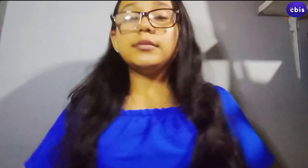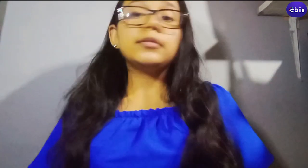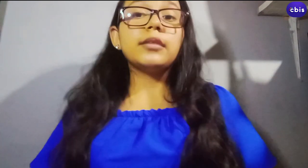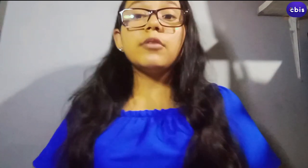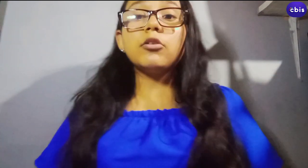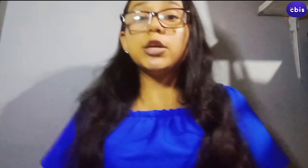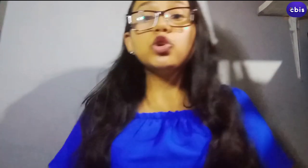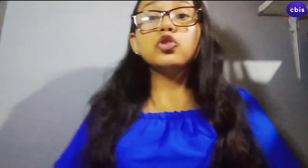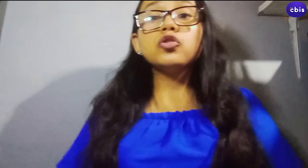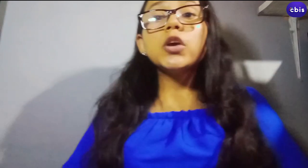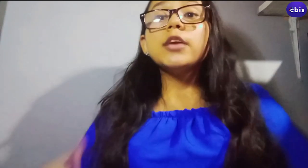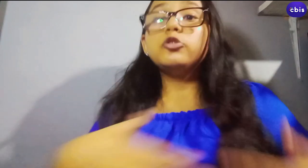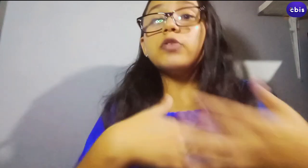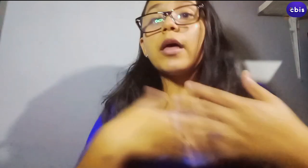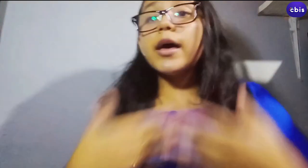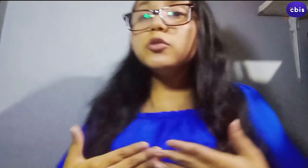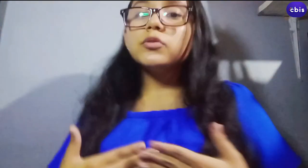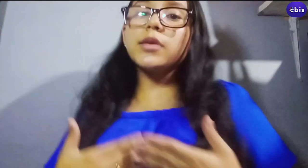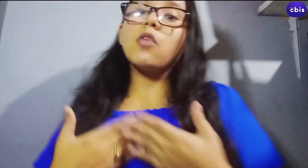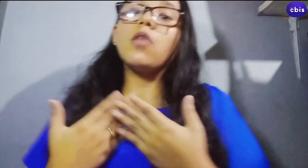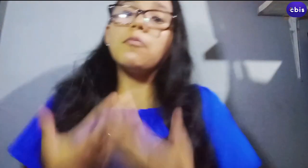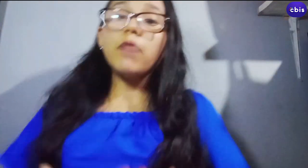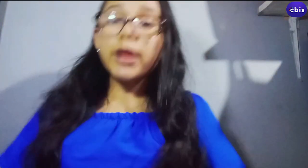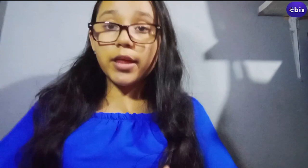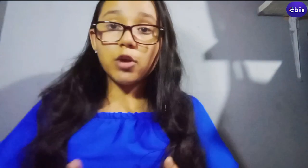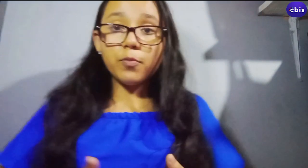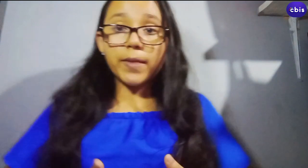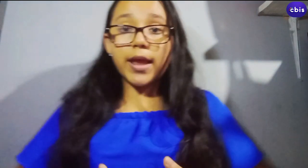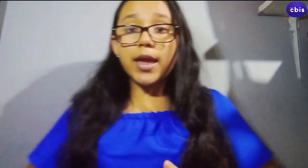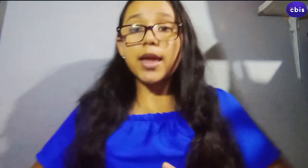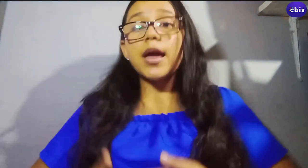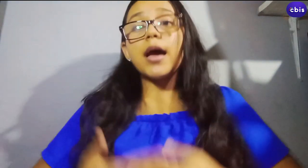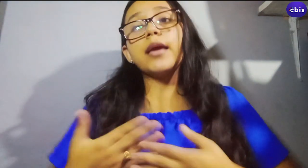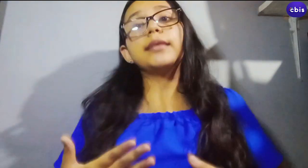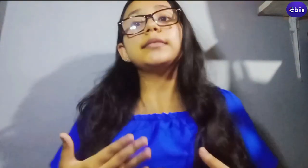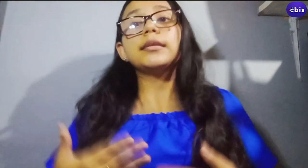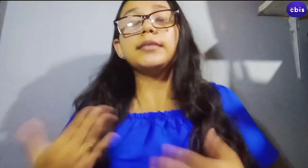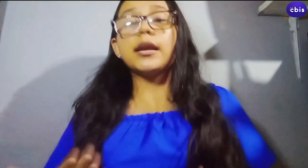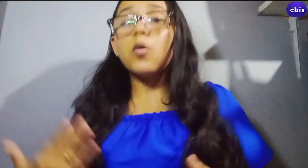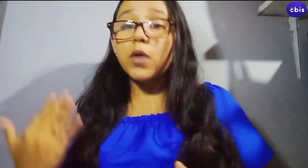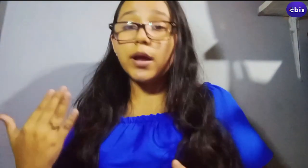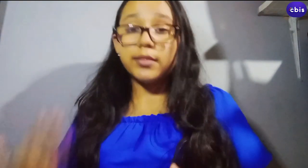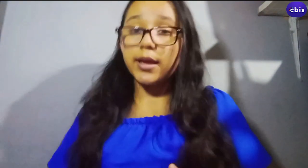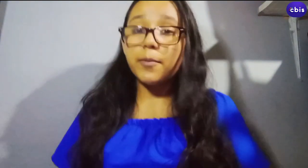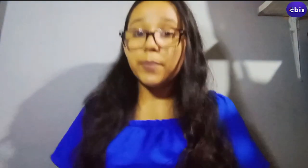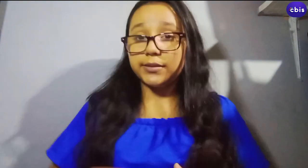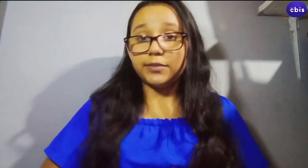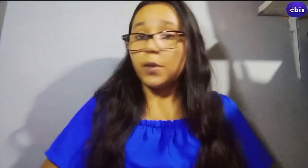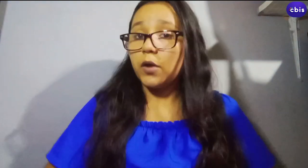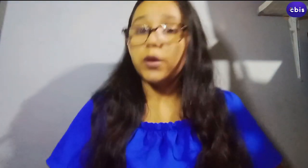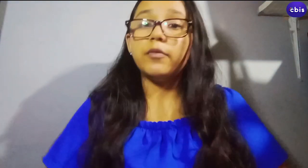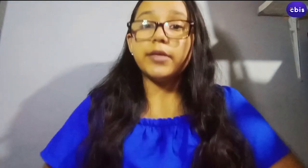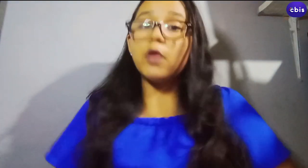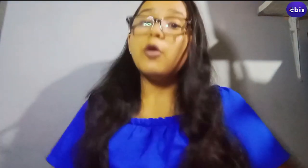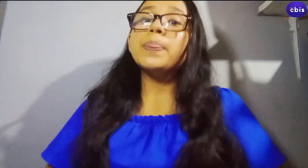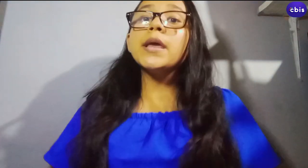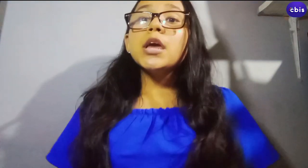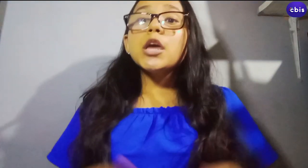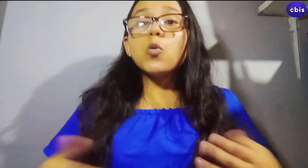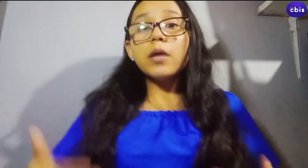artistas salvadoreños y ciudadanos que con amor a darle un homenaje a esta tierra cuscatreca participaron en el video.